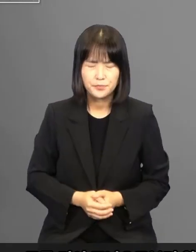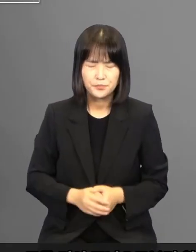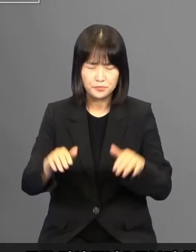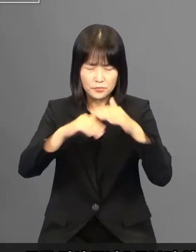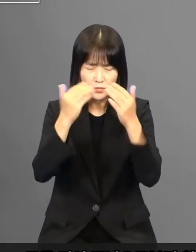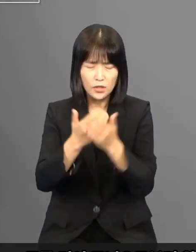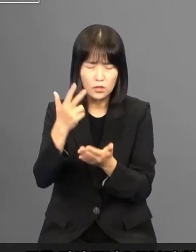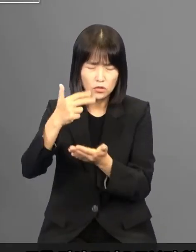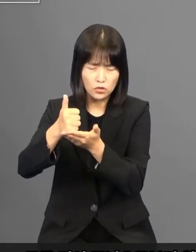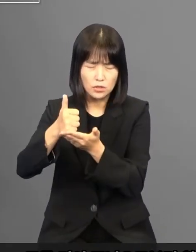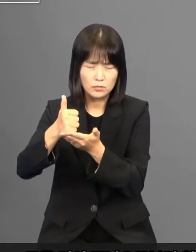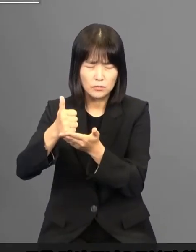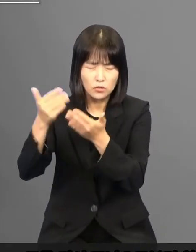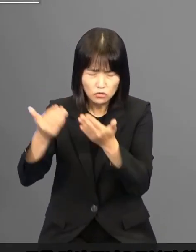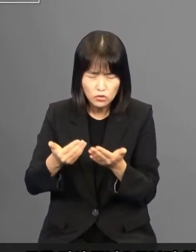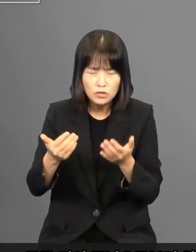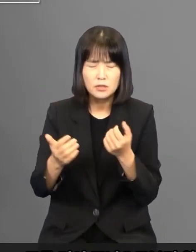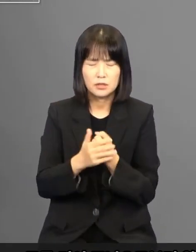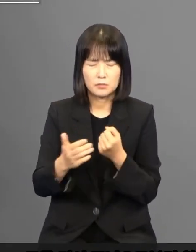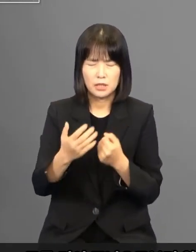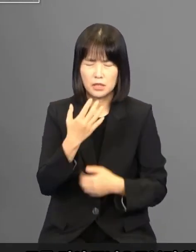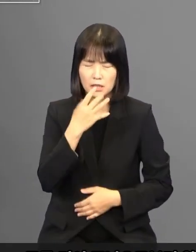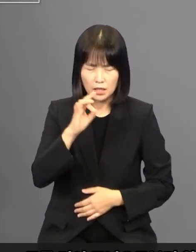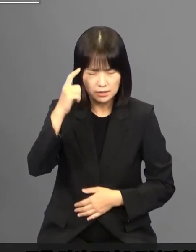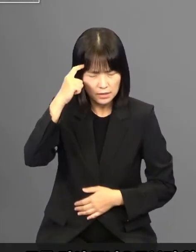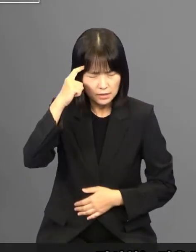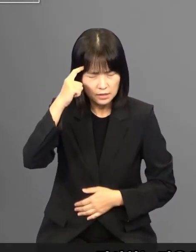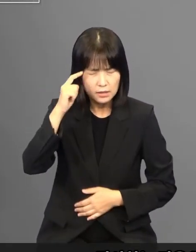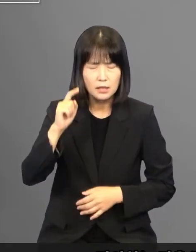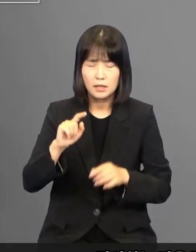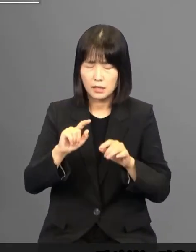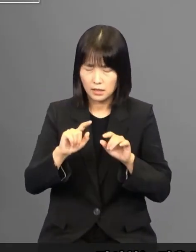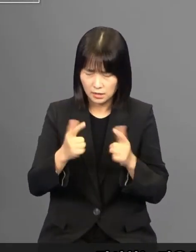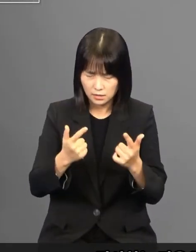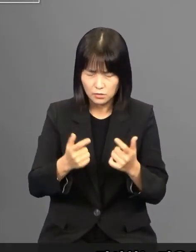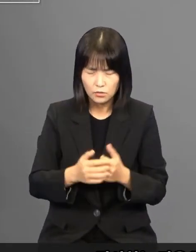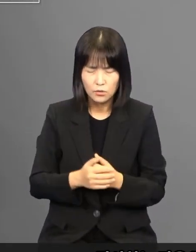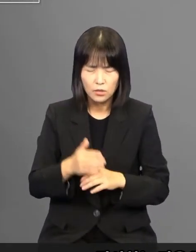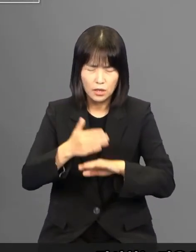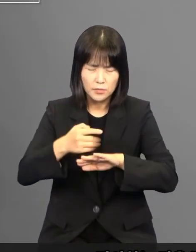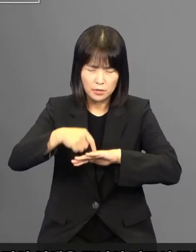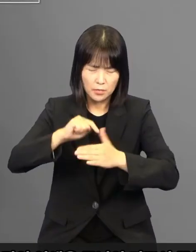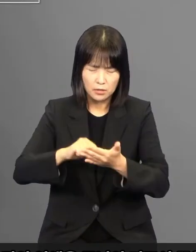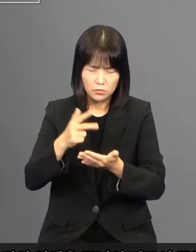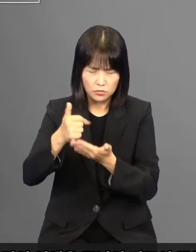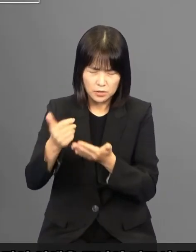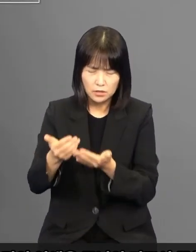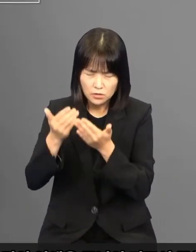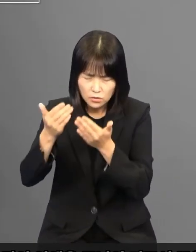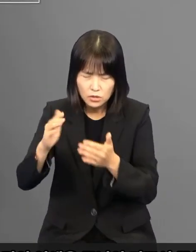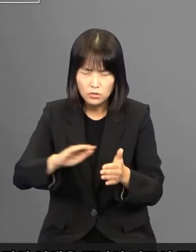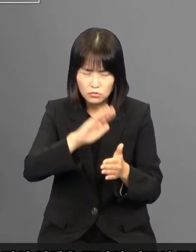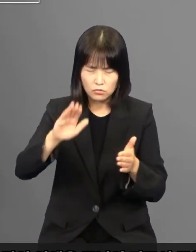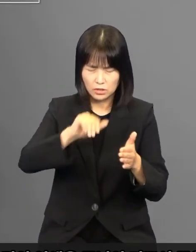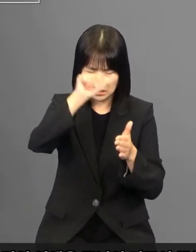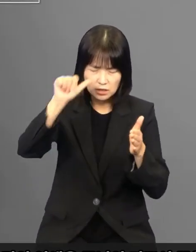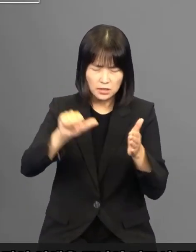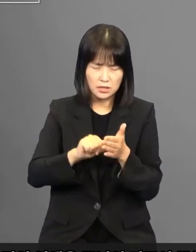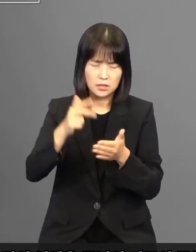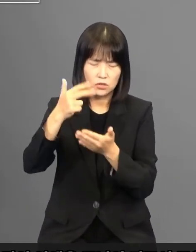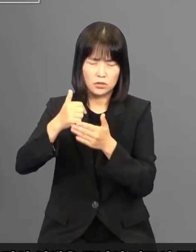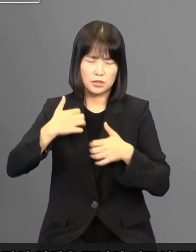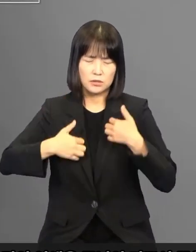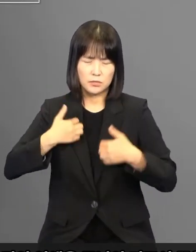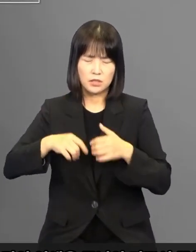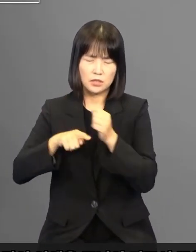것이 주님으로부터 왔기 때문에 당연하게 여기지 아니하고 감사하는 마음으로 주님께 올려드리오니 우리의 인생을 주님이 기쁘신 뜻을